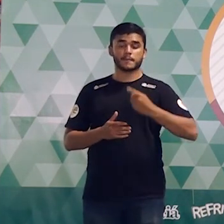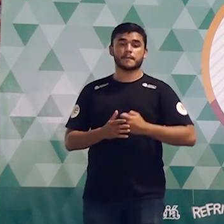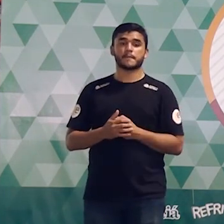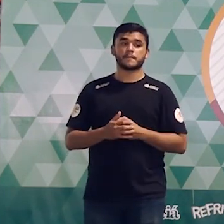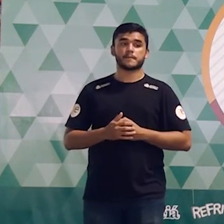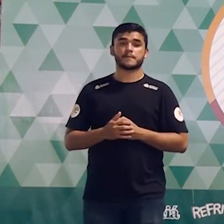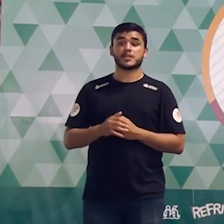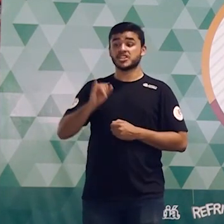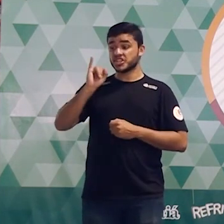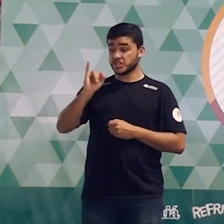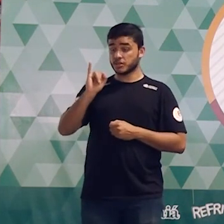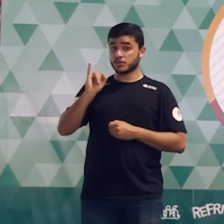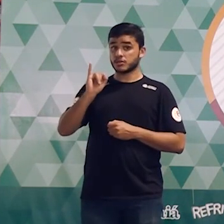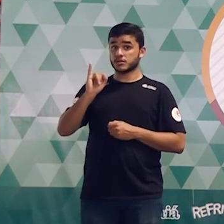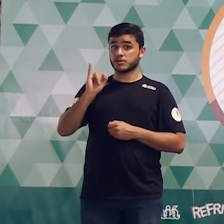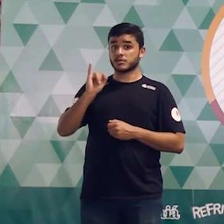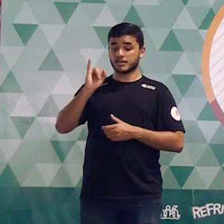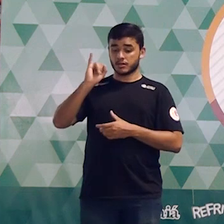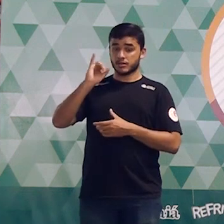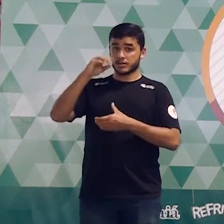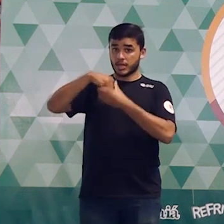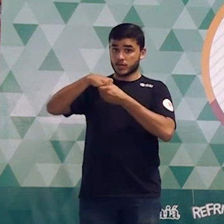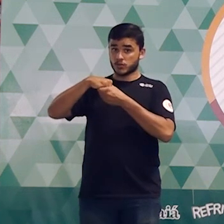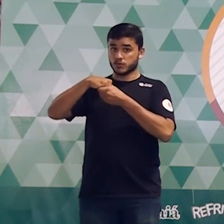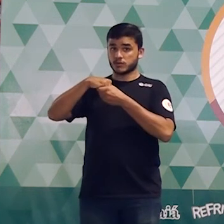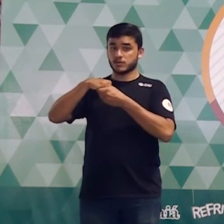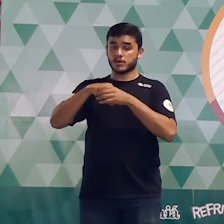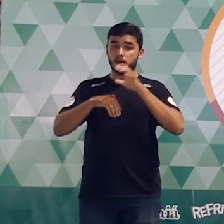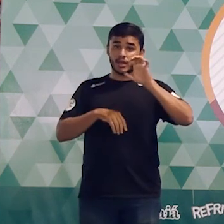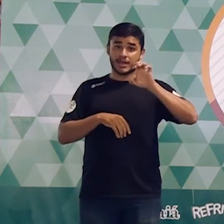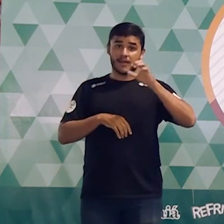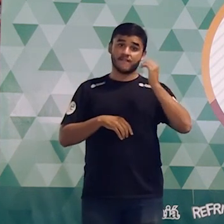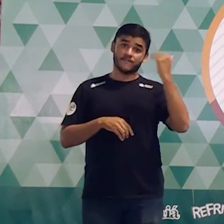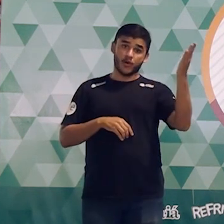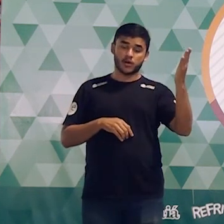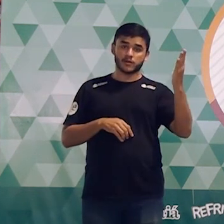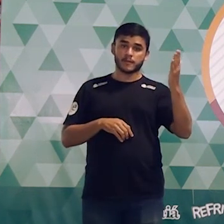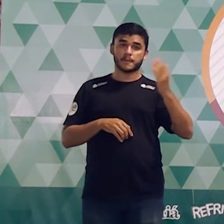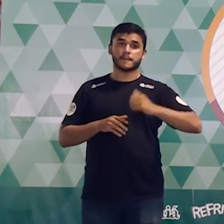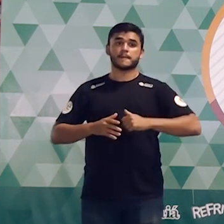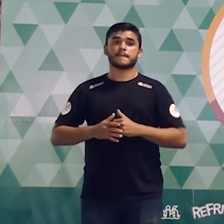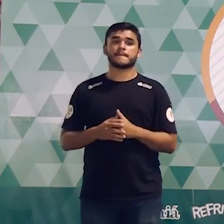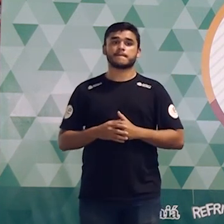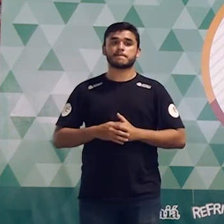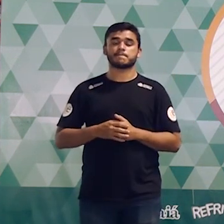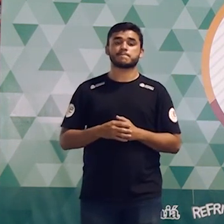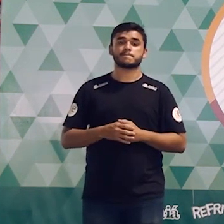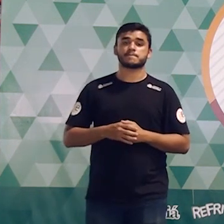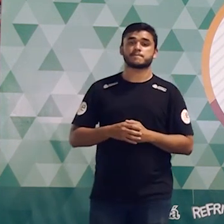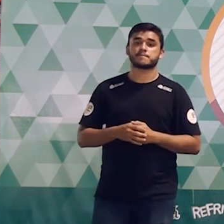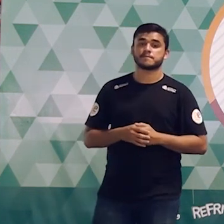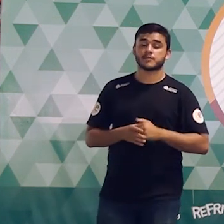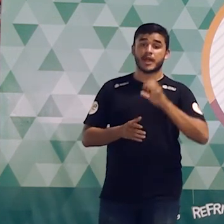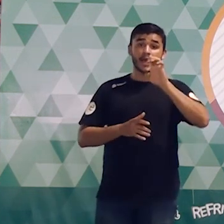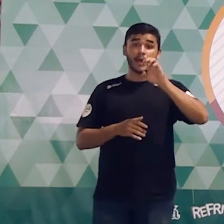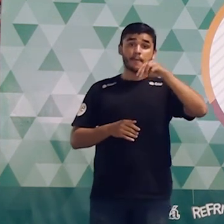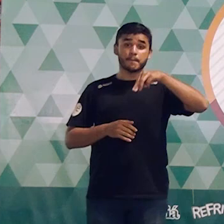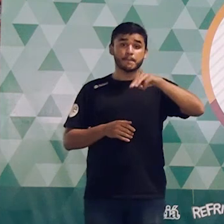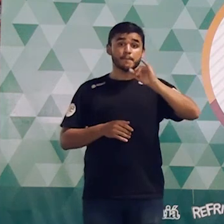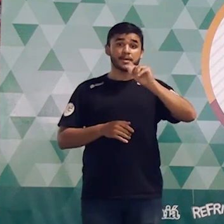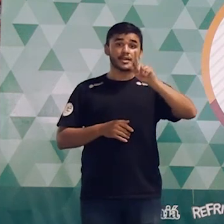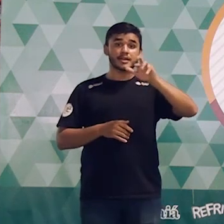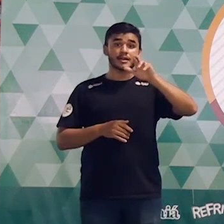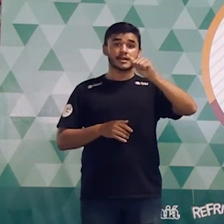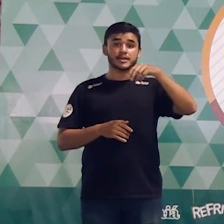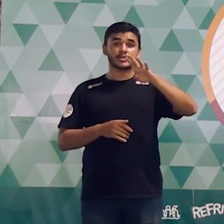prefixo. I é dentro. É fora. Como é que tu vai lembrar? Tu vai pensar migrante. Tu vai pensar